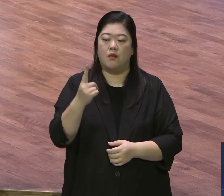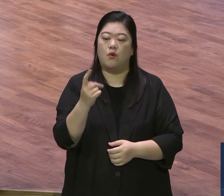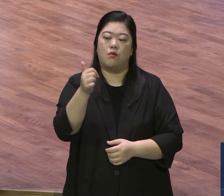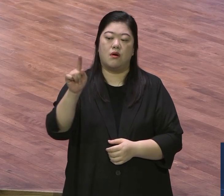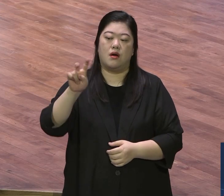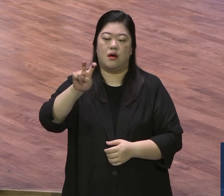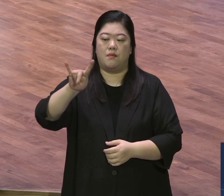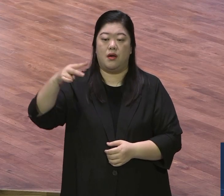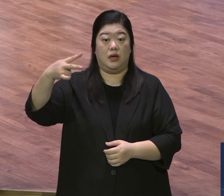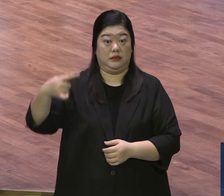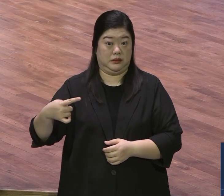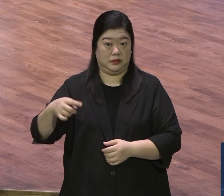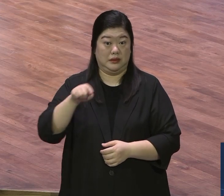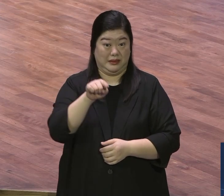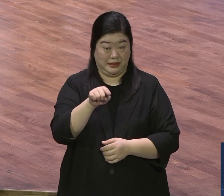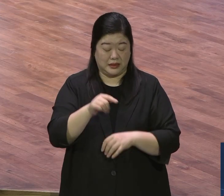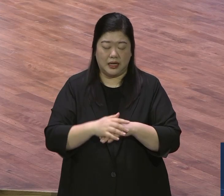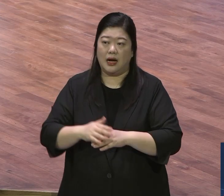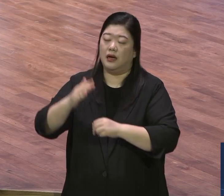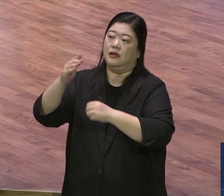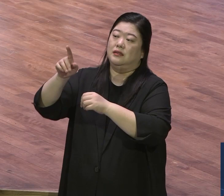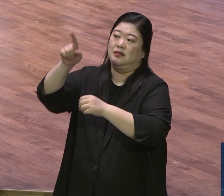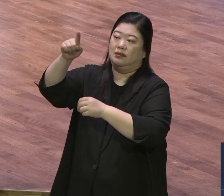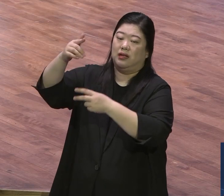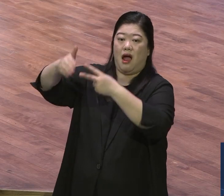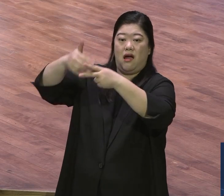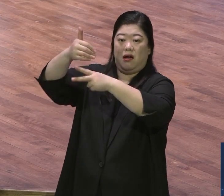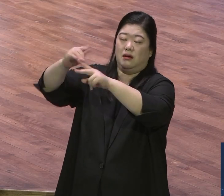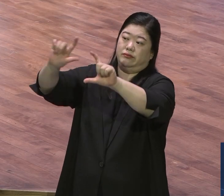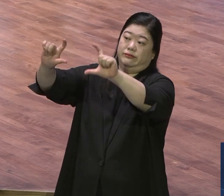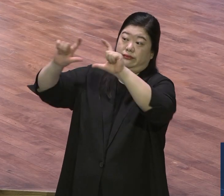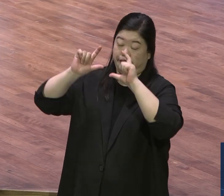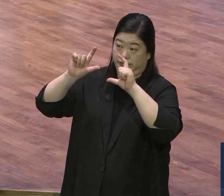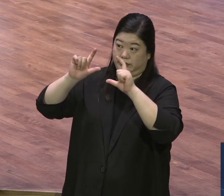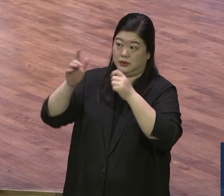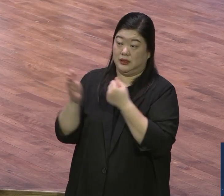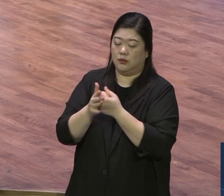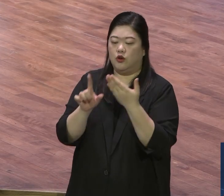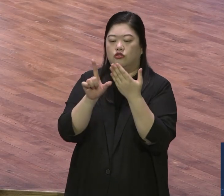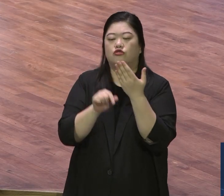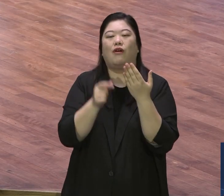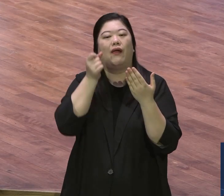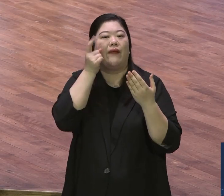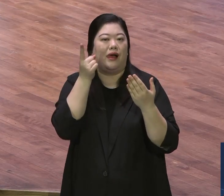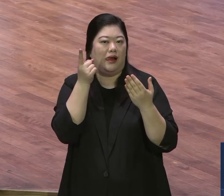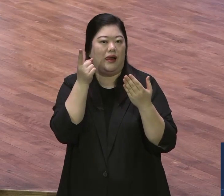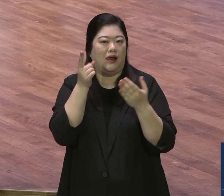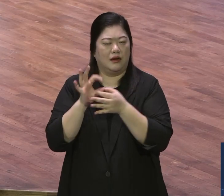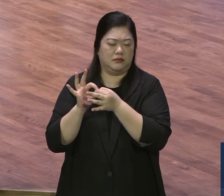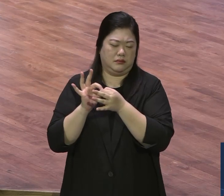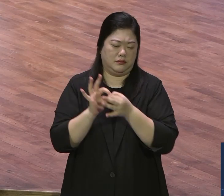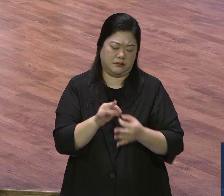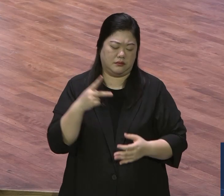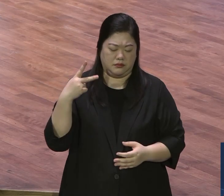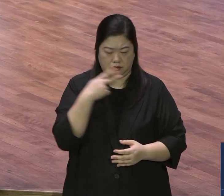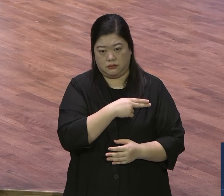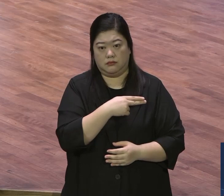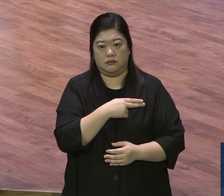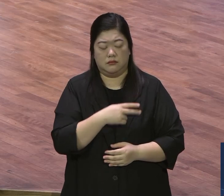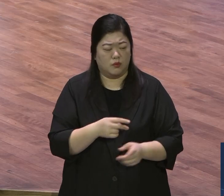기념해서 이슬람 달력으로 9월 한 달 동안 진행됩니다. 9월 한 달 동안 진행되는데 이런 이